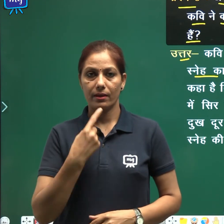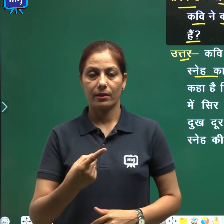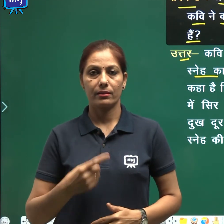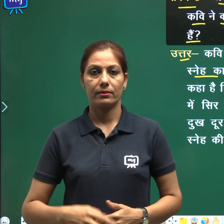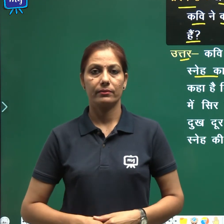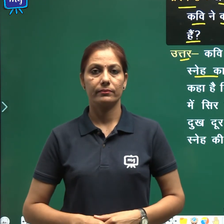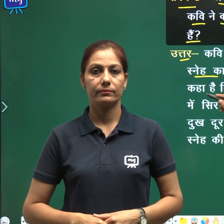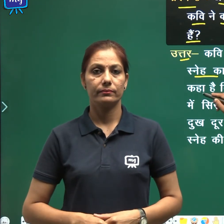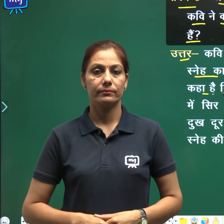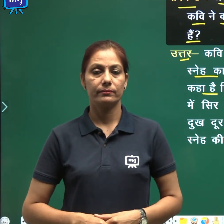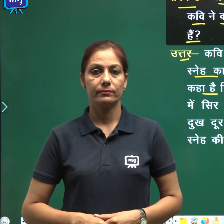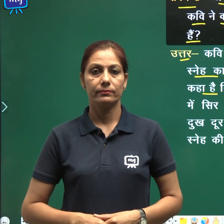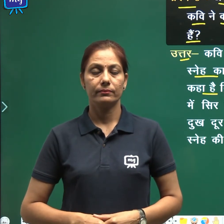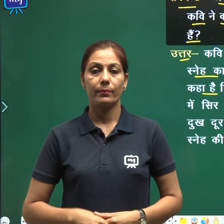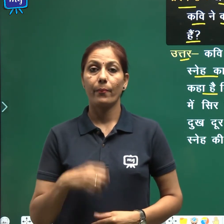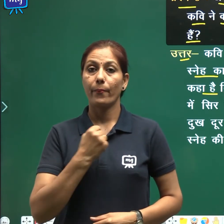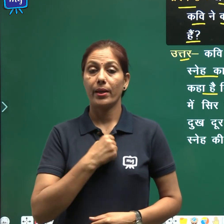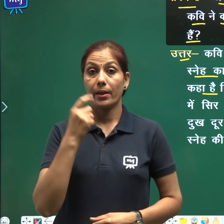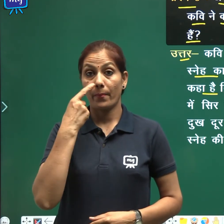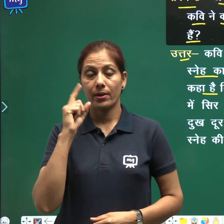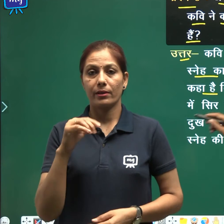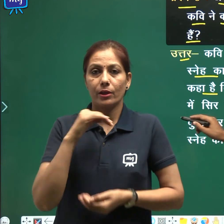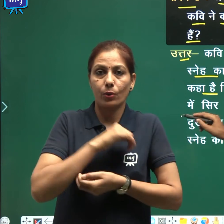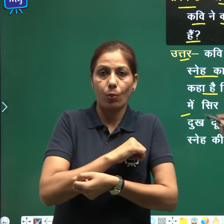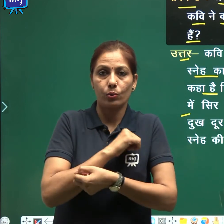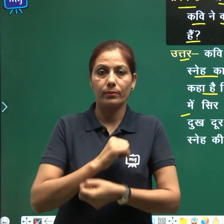कि मेरी मां की गोद में